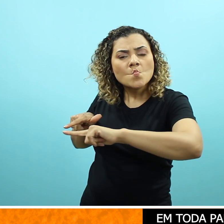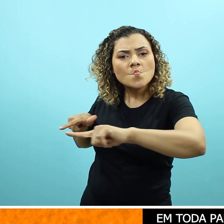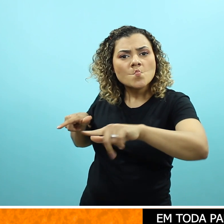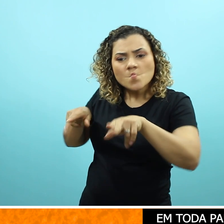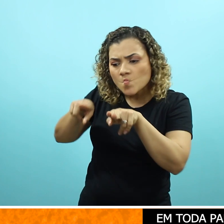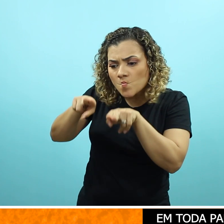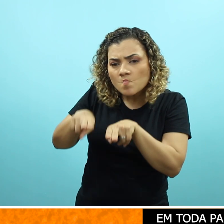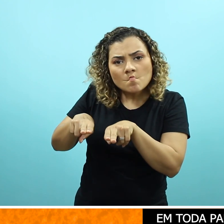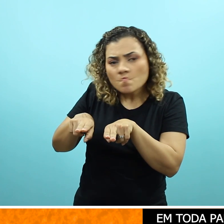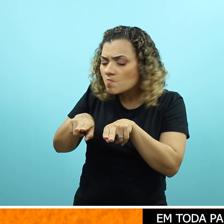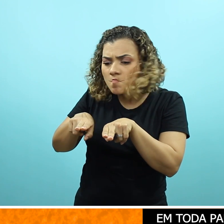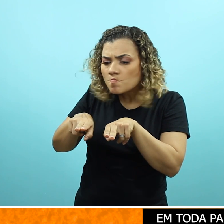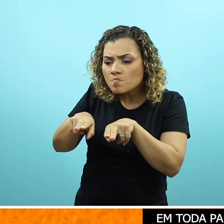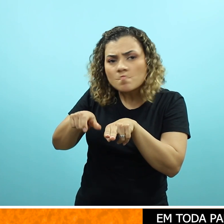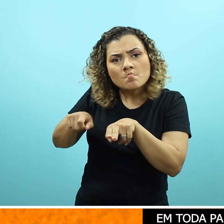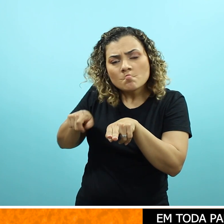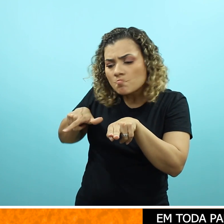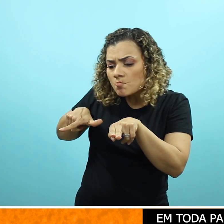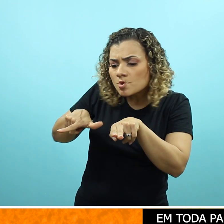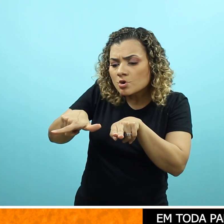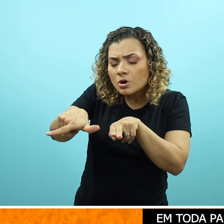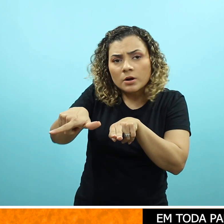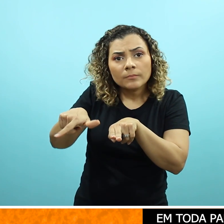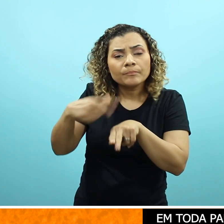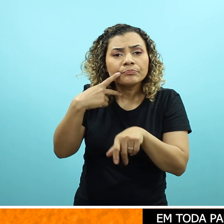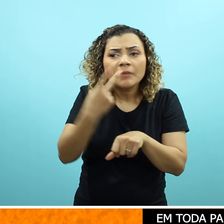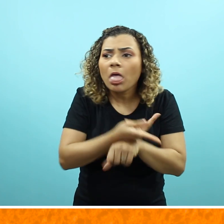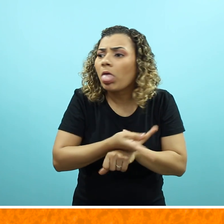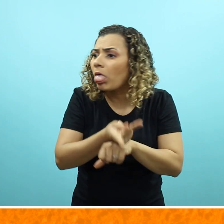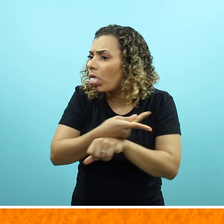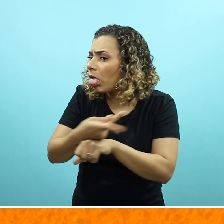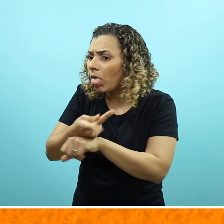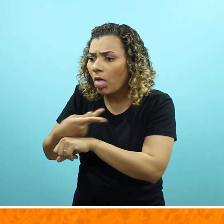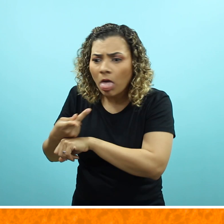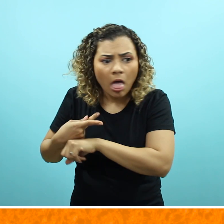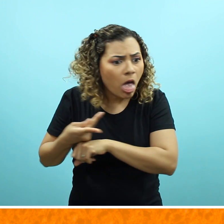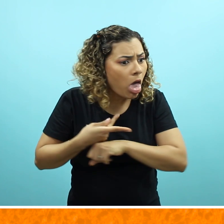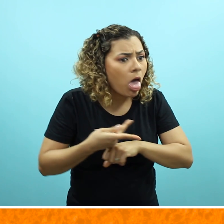parte, jamais soube do seu paradeiro.